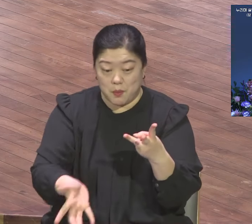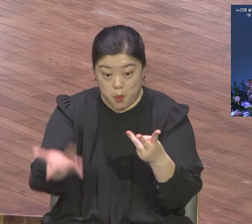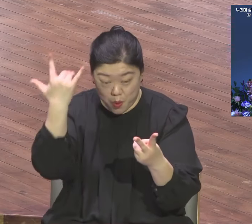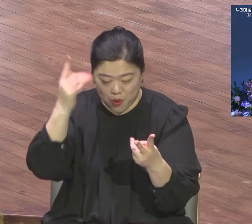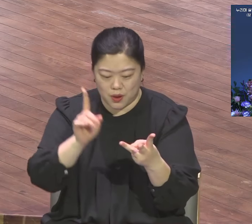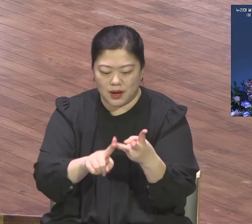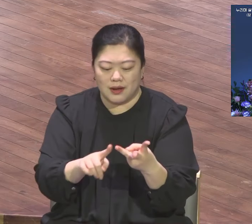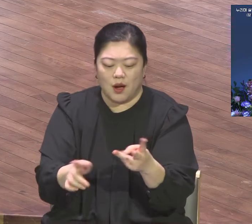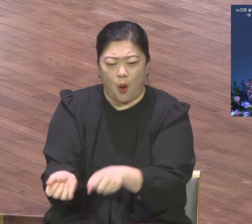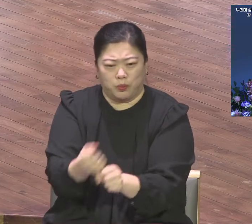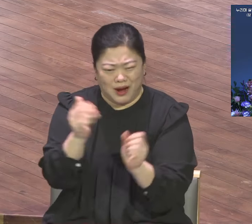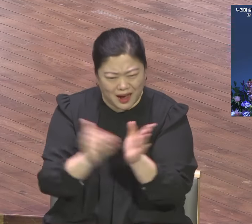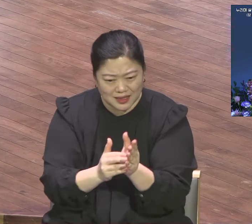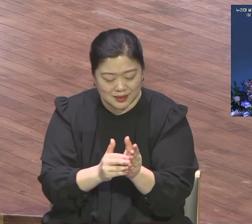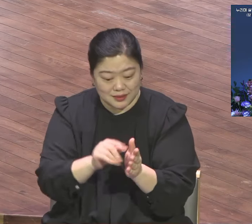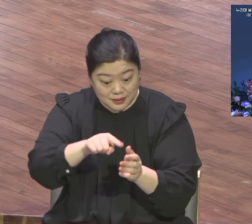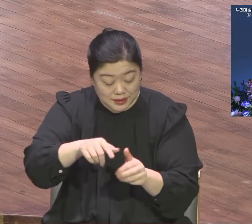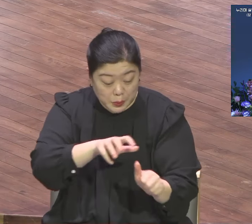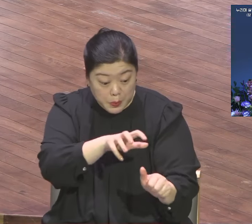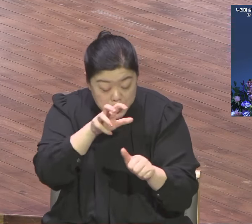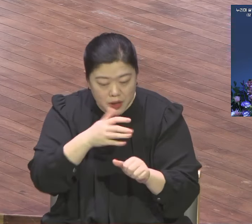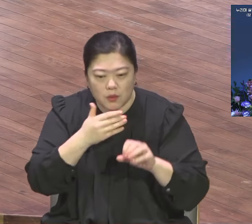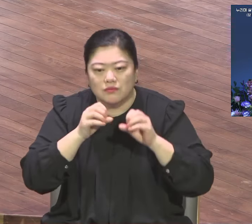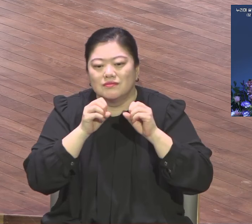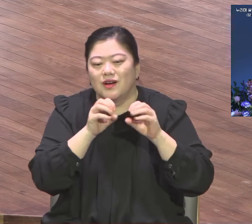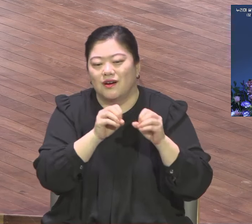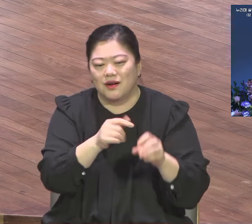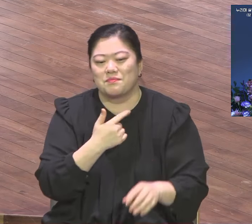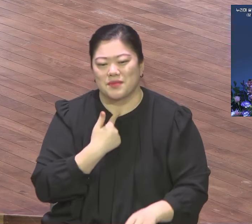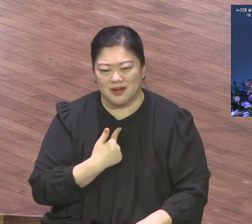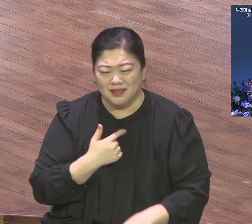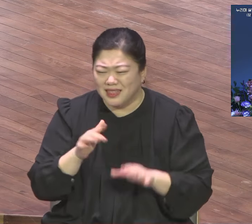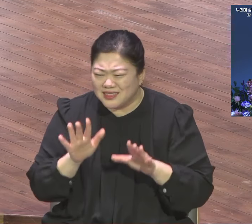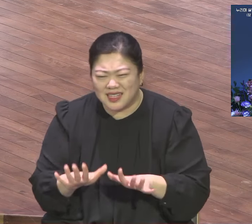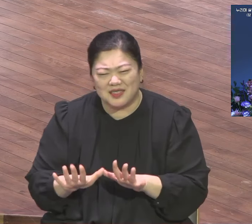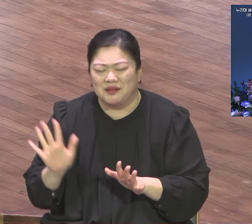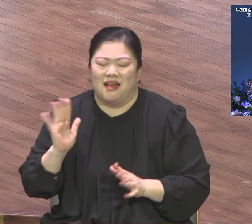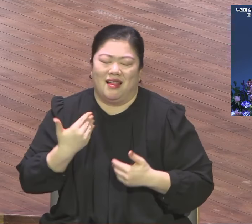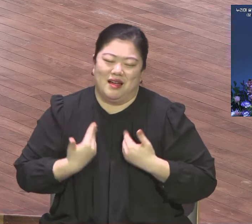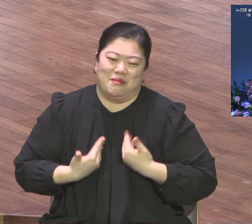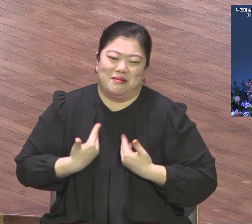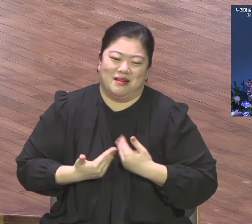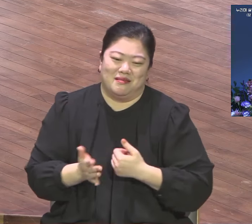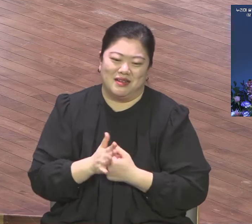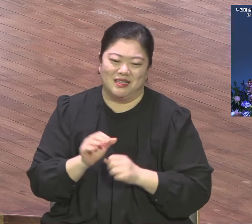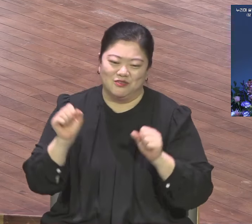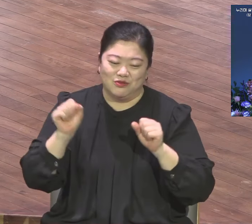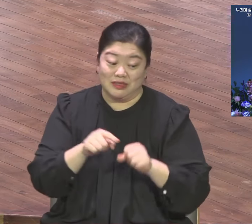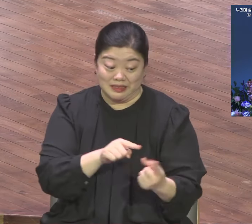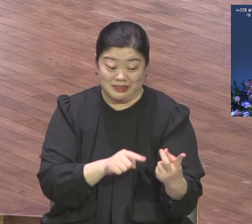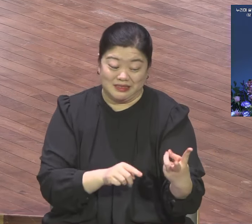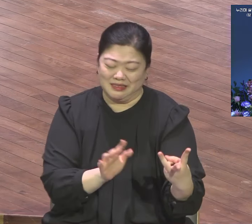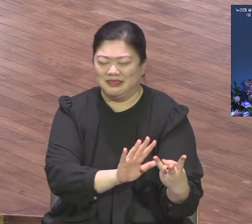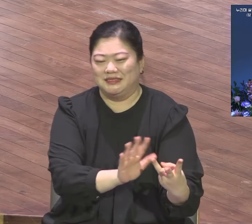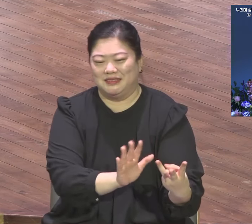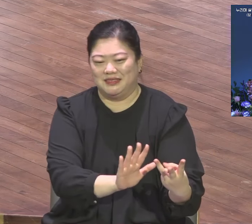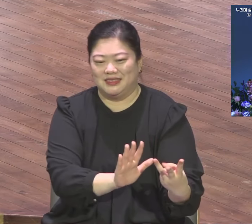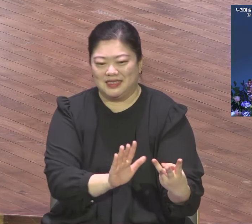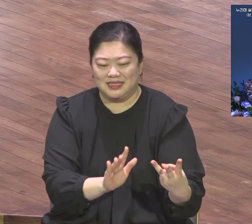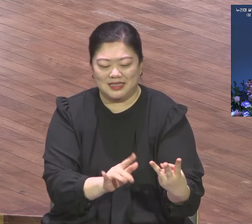아픈 거 싫어합니다. 그런 거 자체를 아예 안 만들기 때문에 그런 뭐 그걸 신나게 즐겁게 이렇게